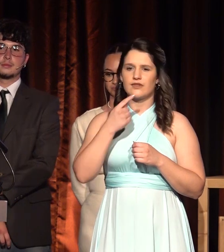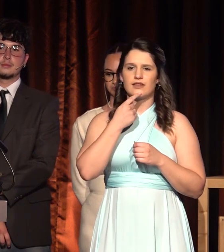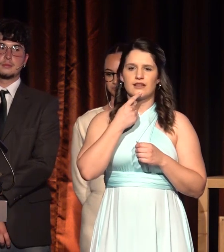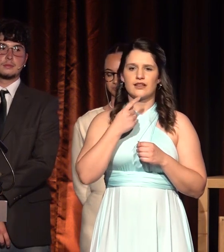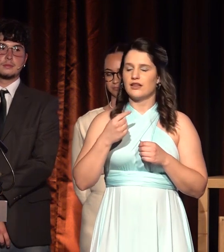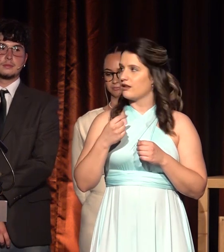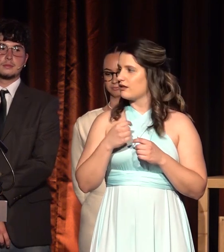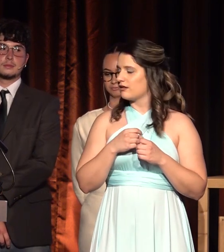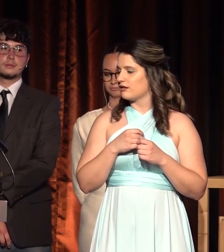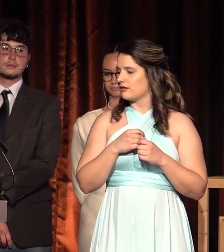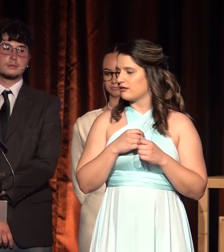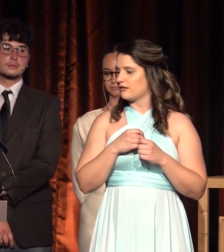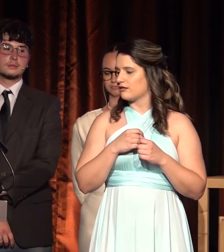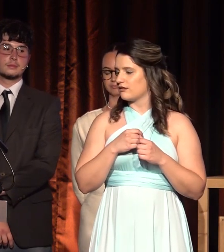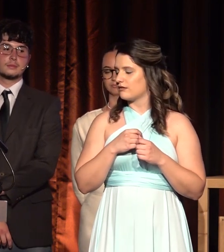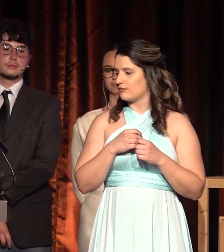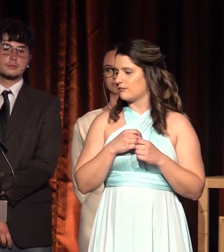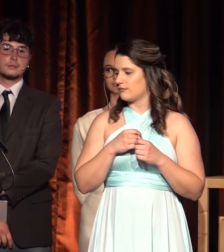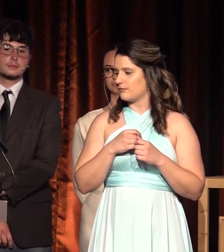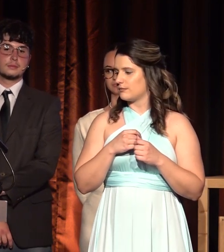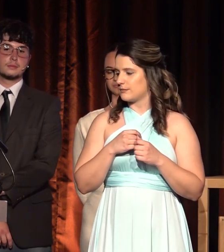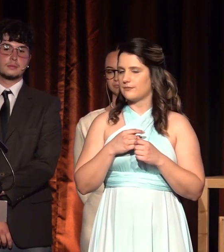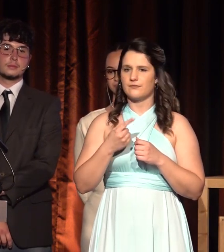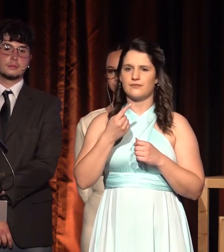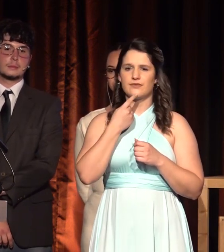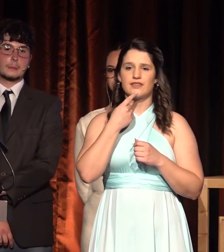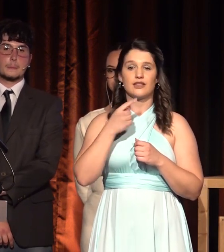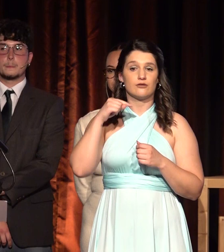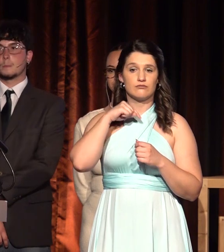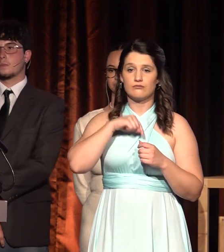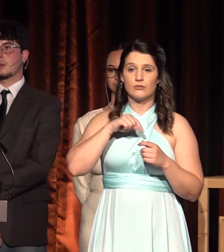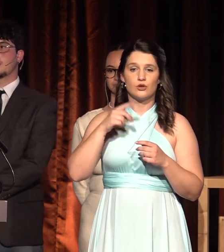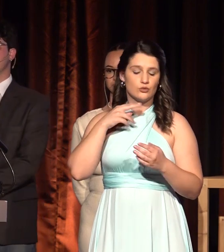a que les coses no tan bones que haguéssiu pogut veure en l'institut o inclús aquelles coses